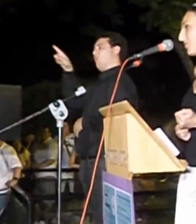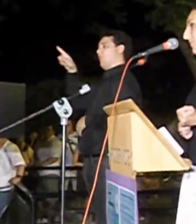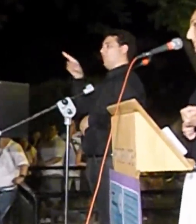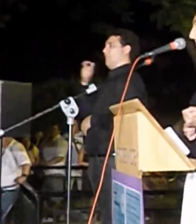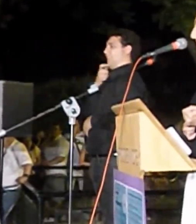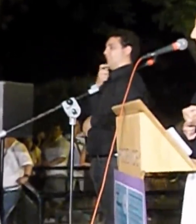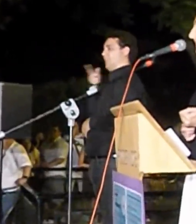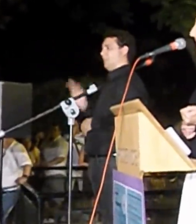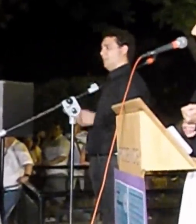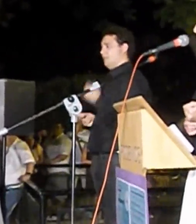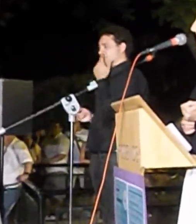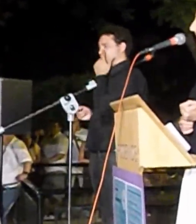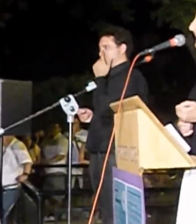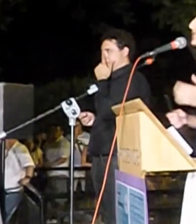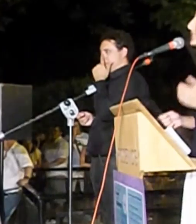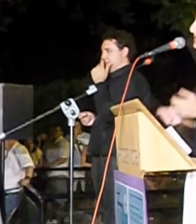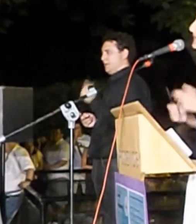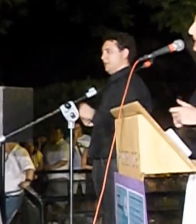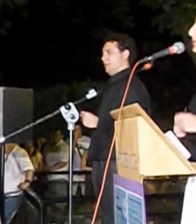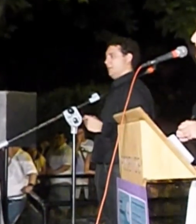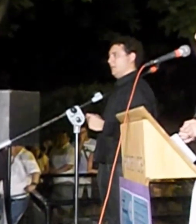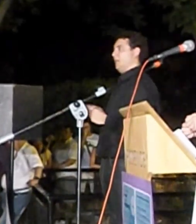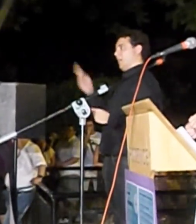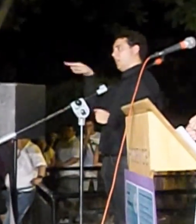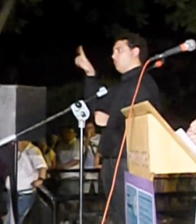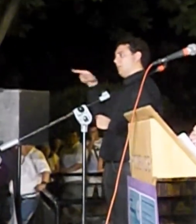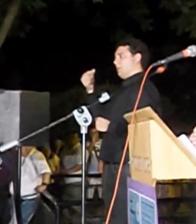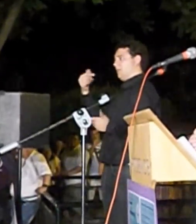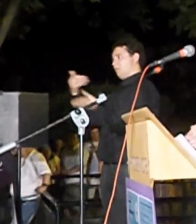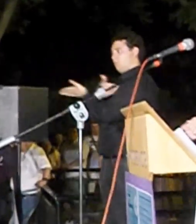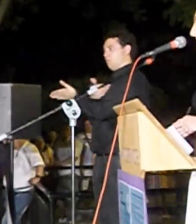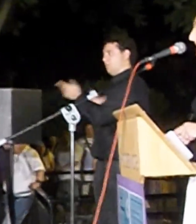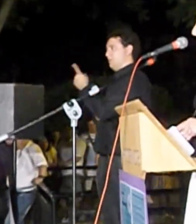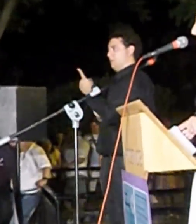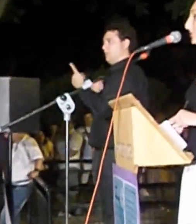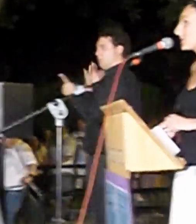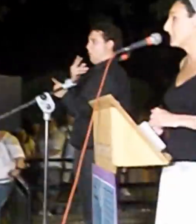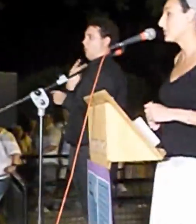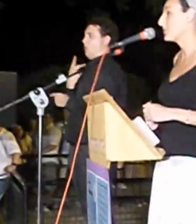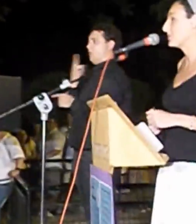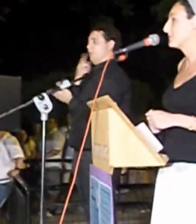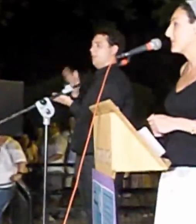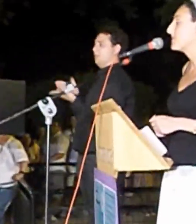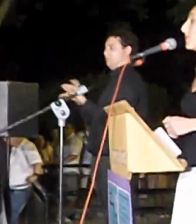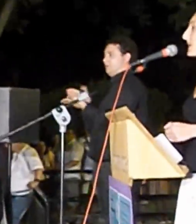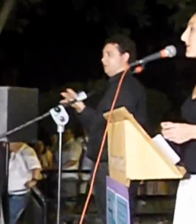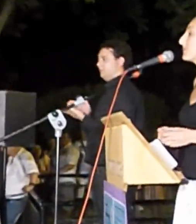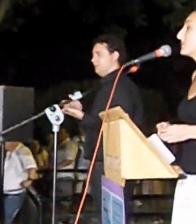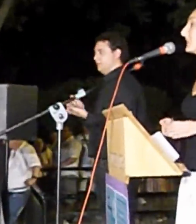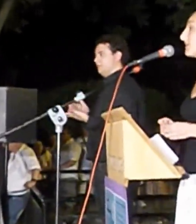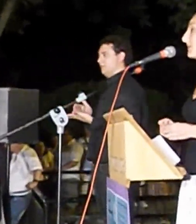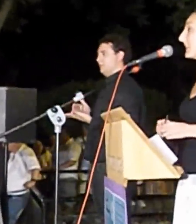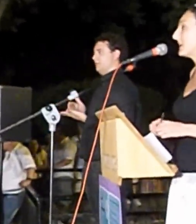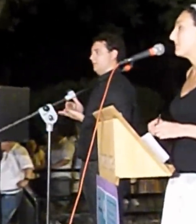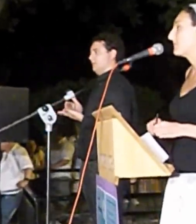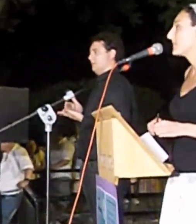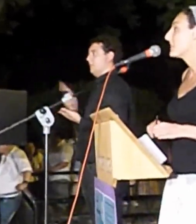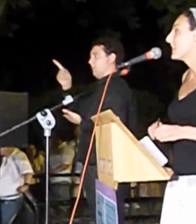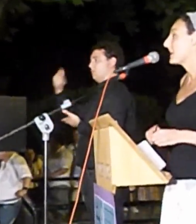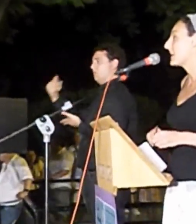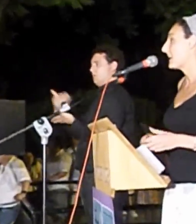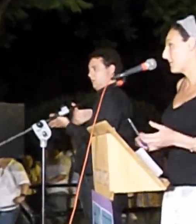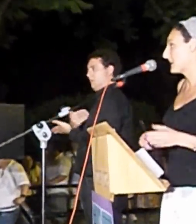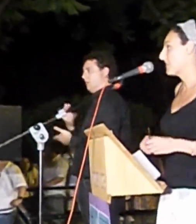hasta el fondo eh ellos también van a cobrar un dineral por arbitrar estos casos cobrarán una auténtica barbaridad